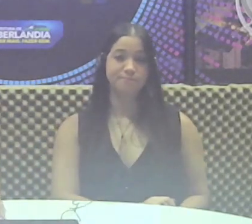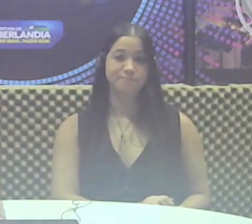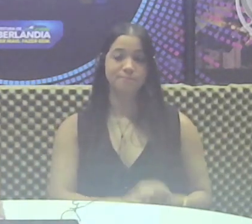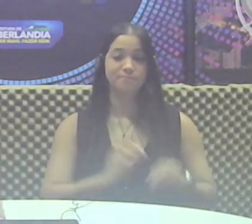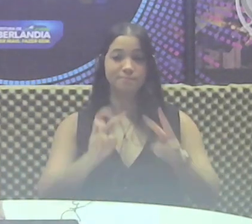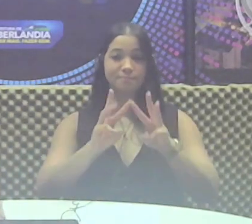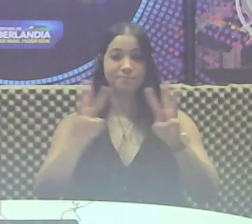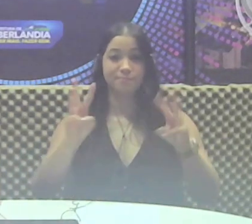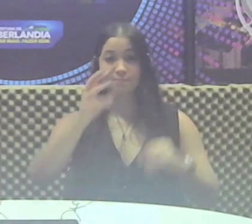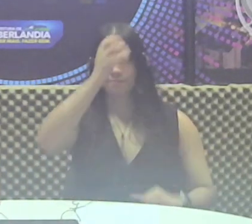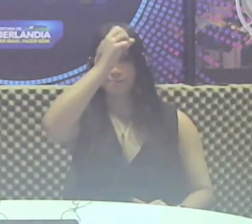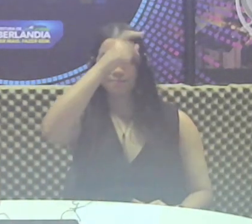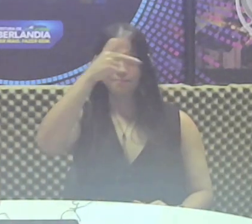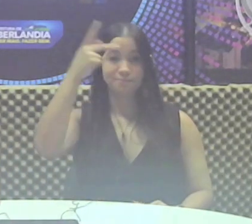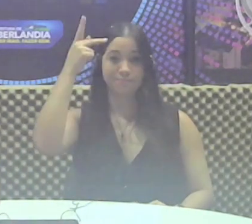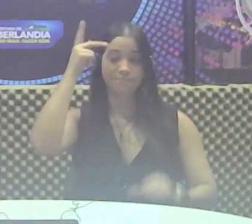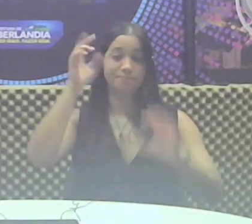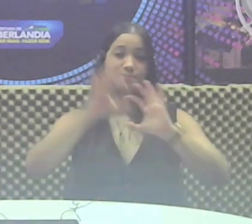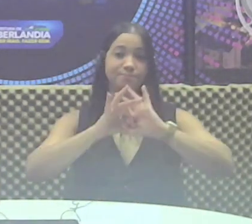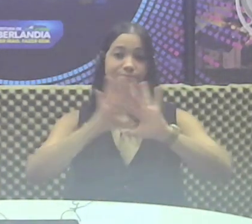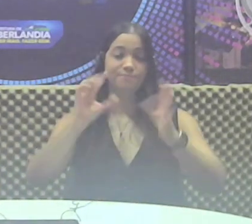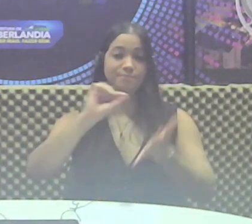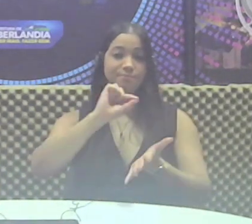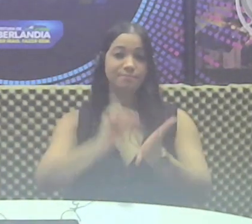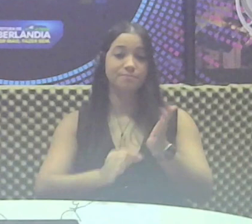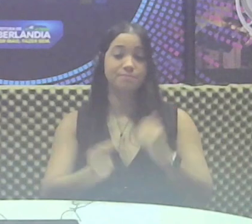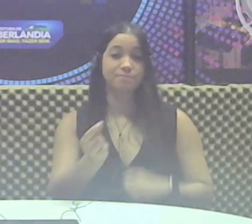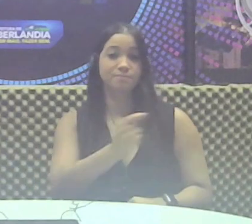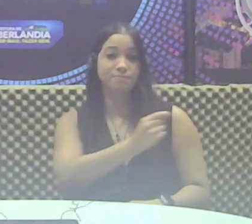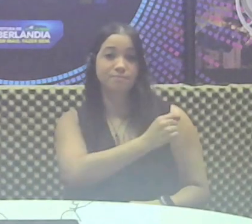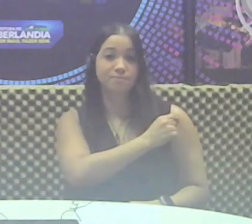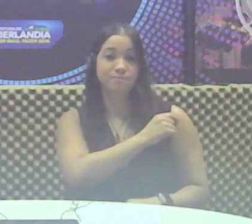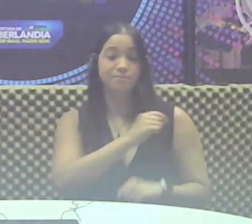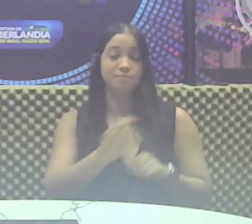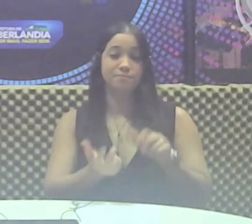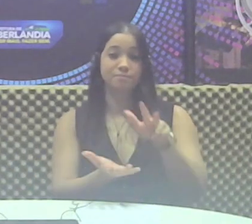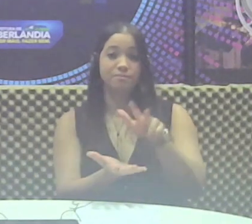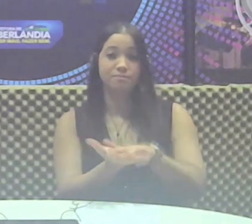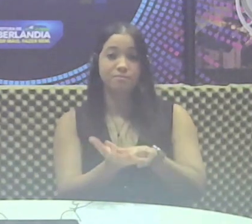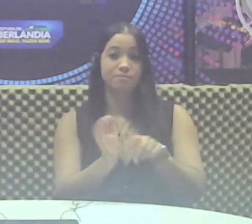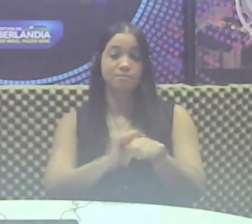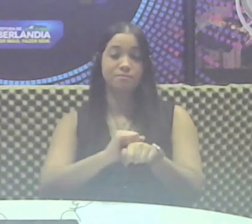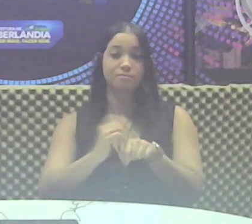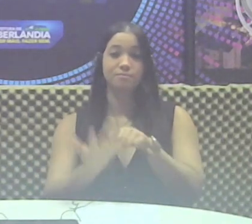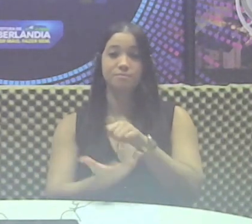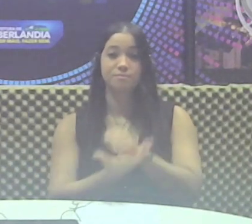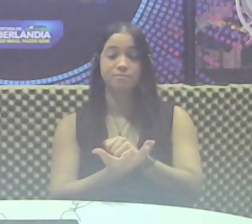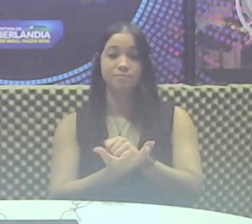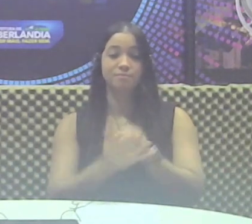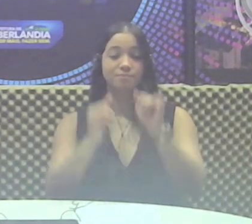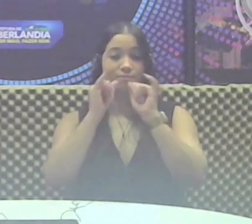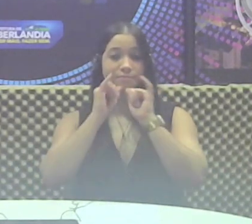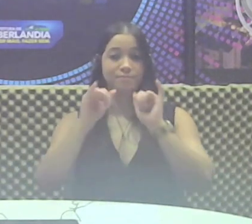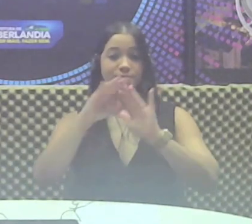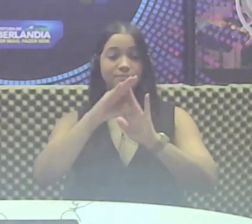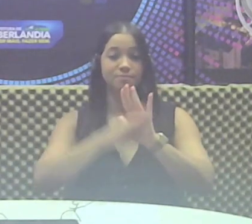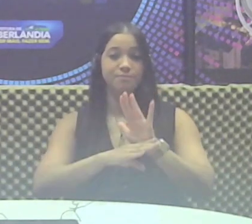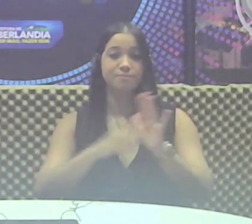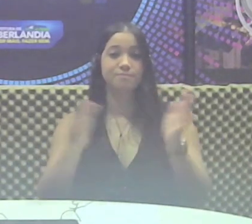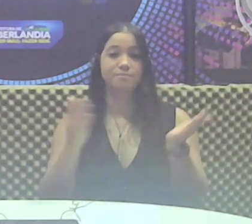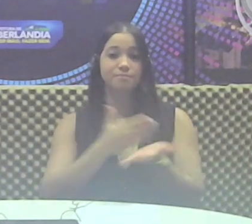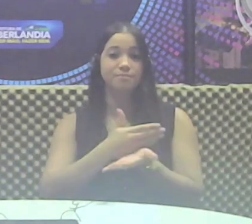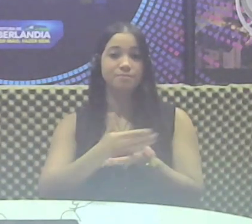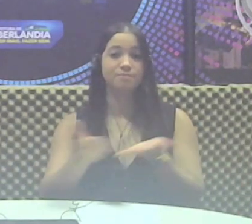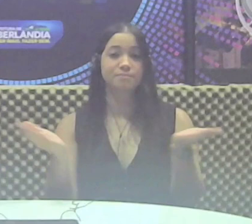Portal da Prefeitura disponibiliza cadastro para vacinação de acamados contra a Covid-19. Essas e outras